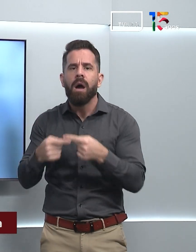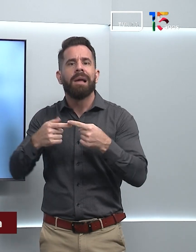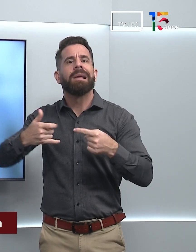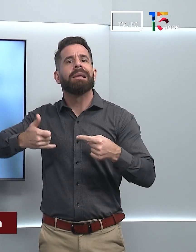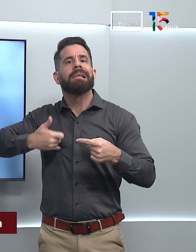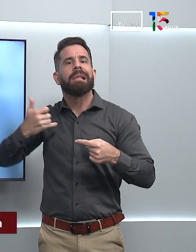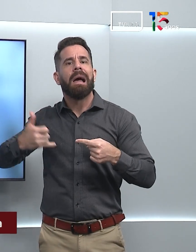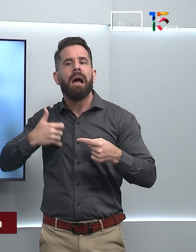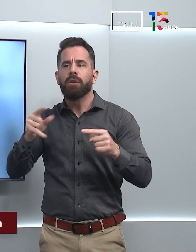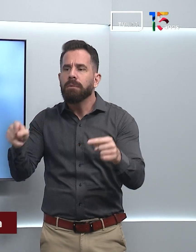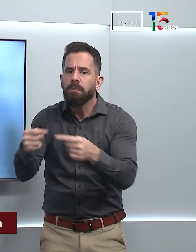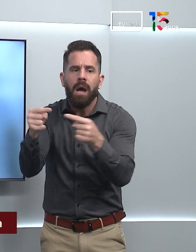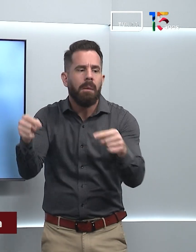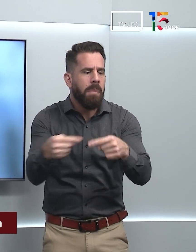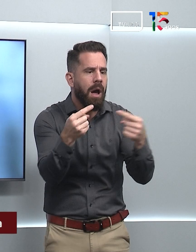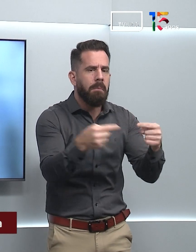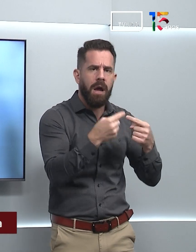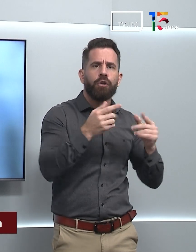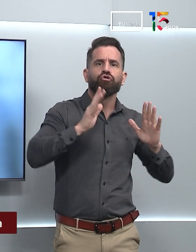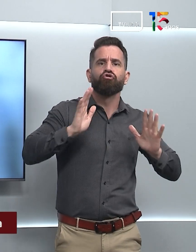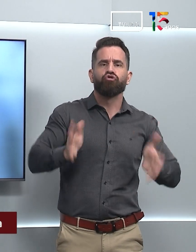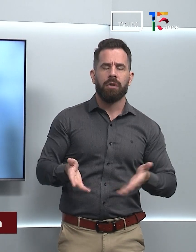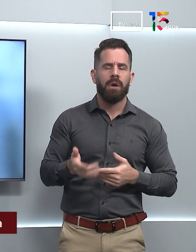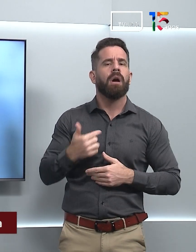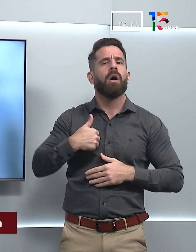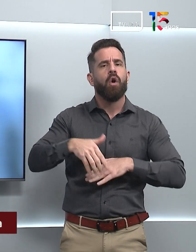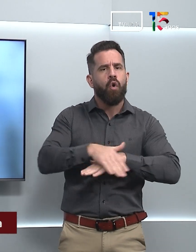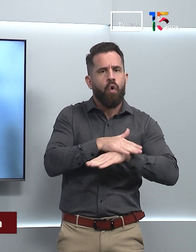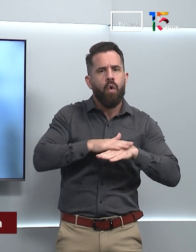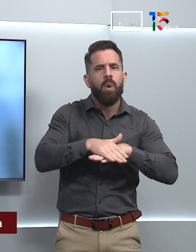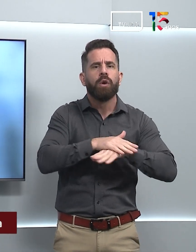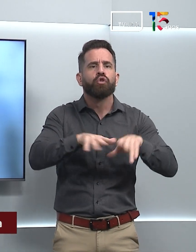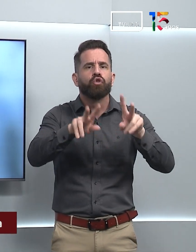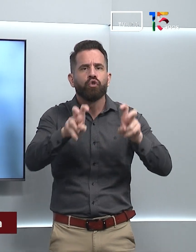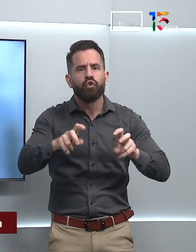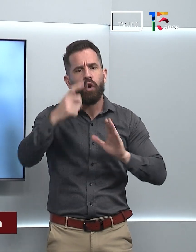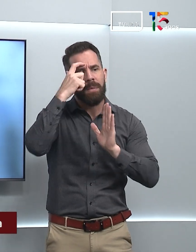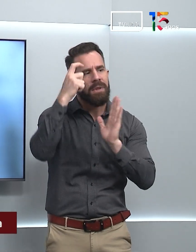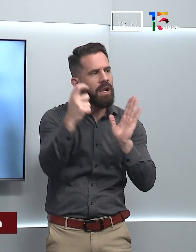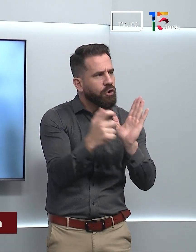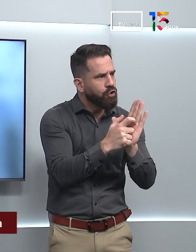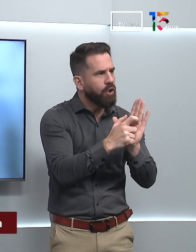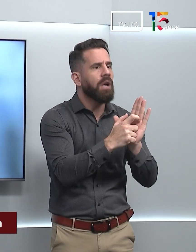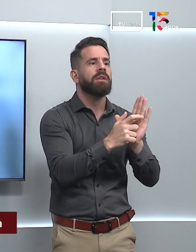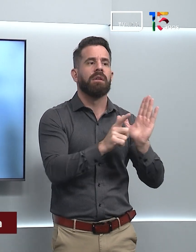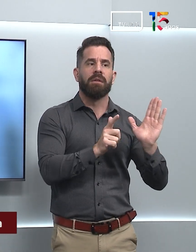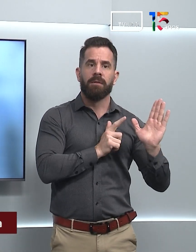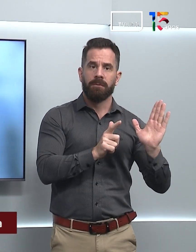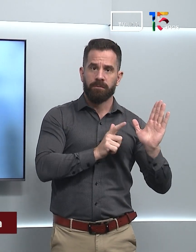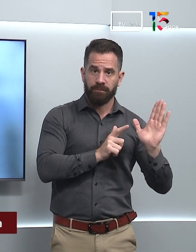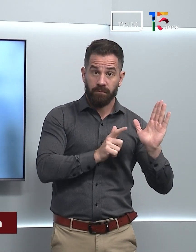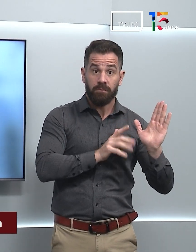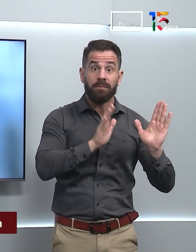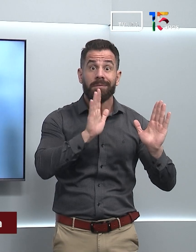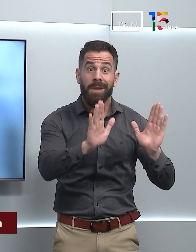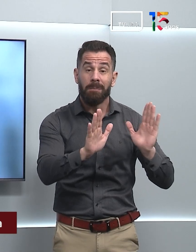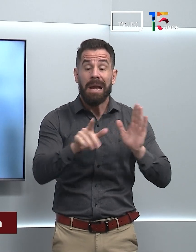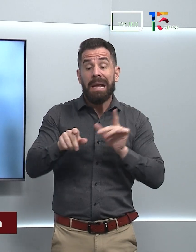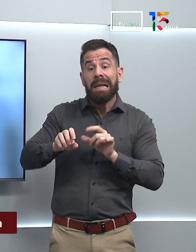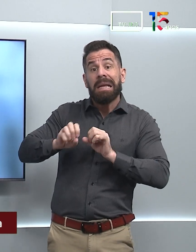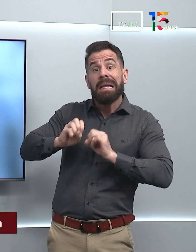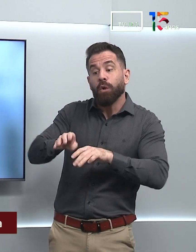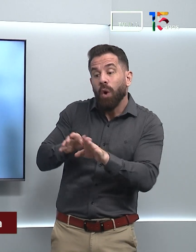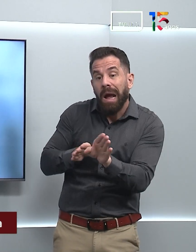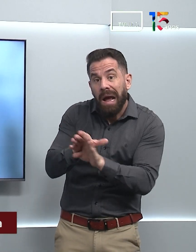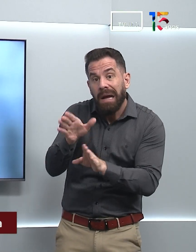vem conversando sobre essa questão sobre a inteligência artificial, mas a educação midiática ela é um pilar importante